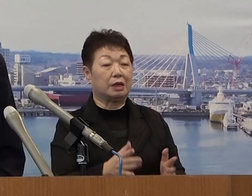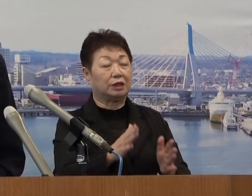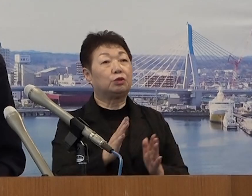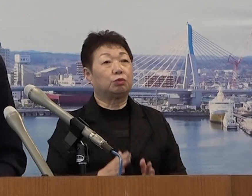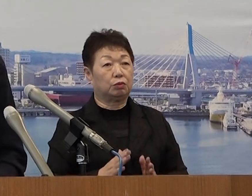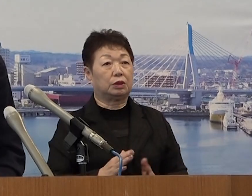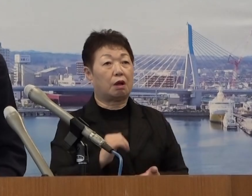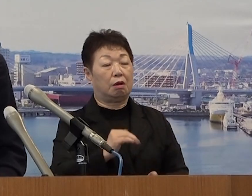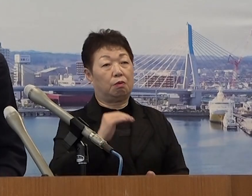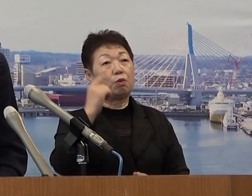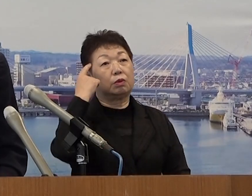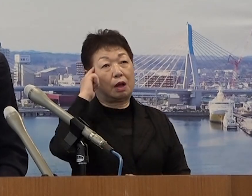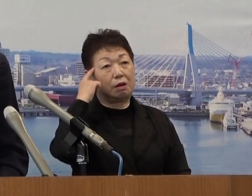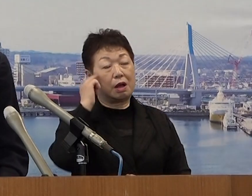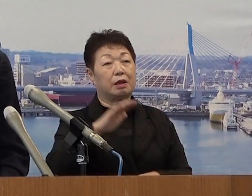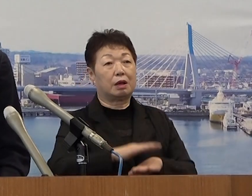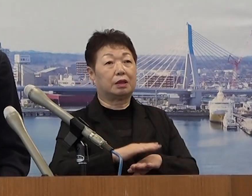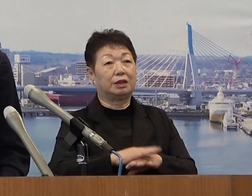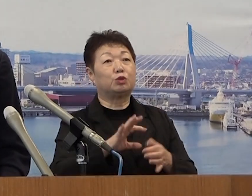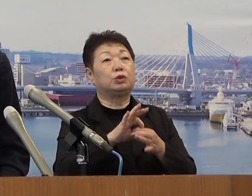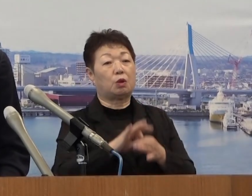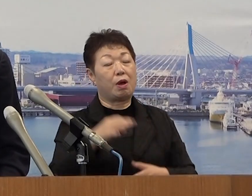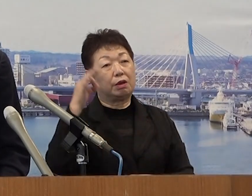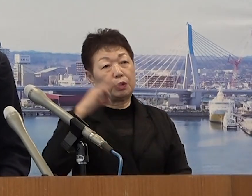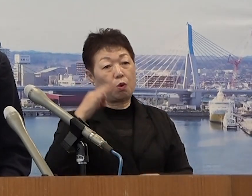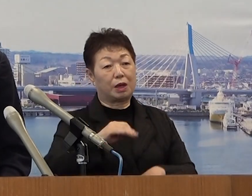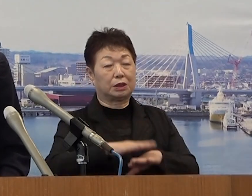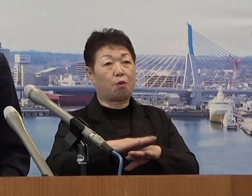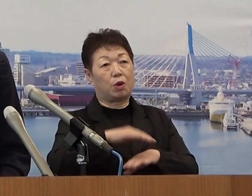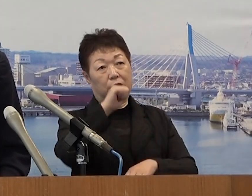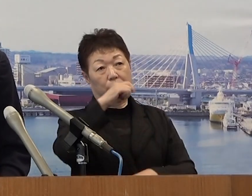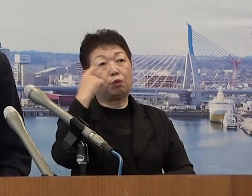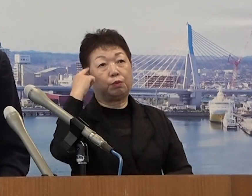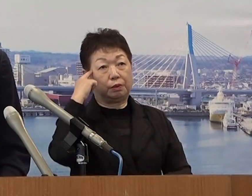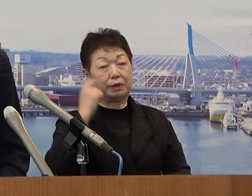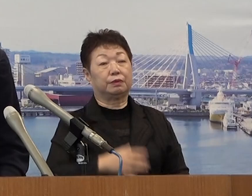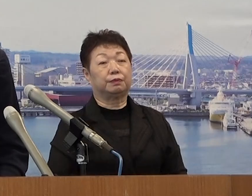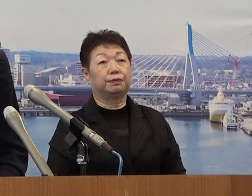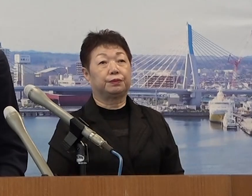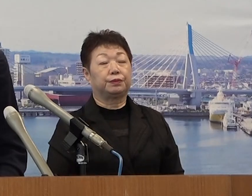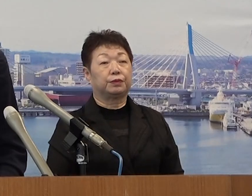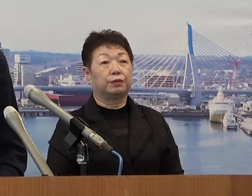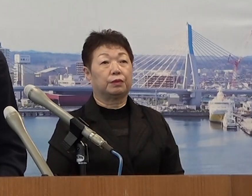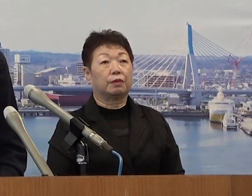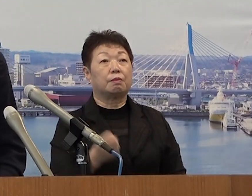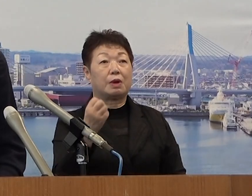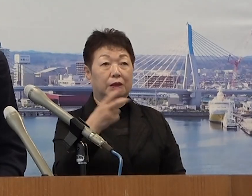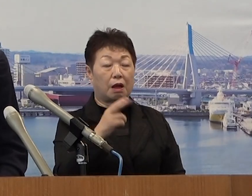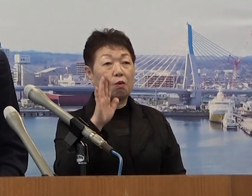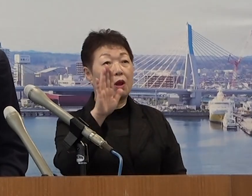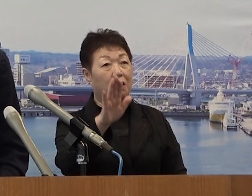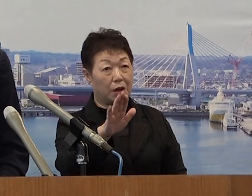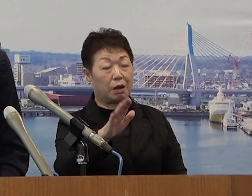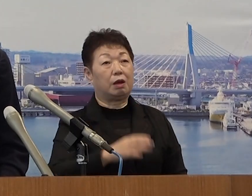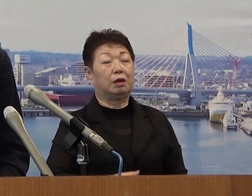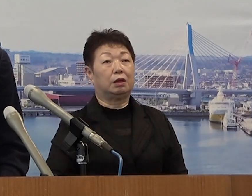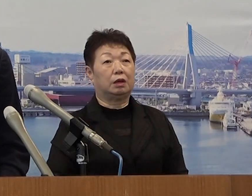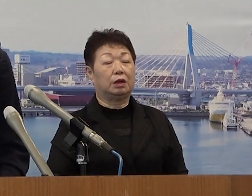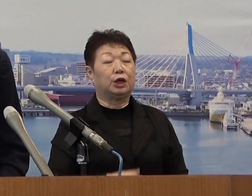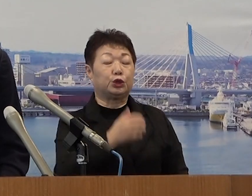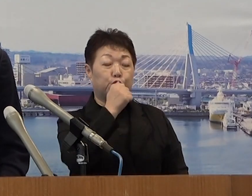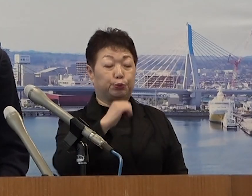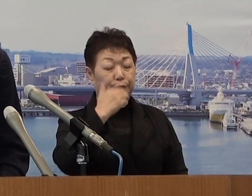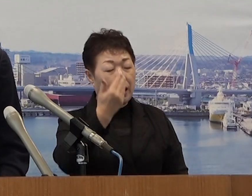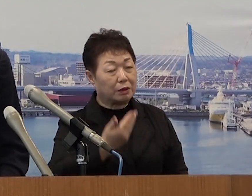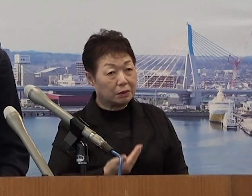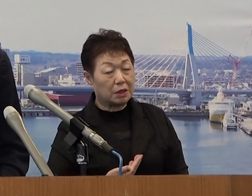考えたということは、評価した方がいいというふうに考えました。そしてまたこれからじゃあその十分反